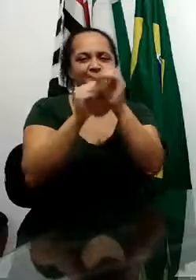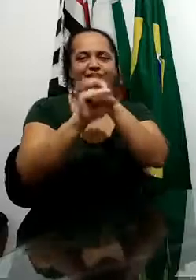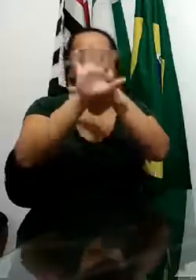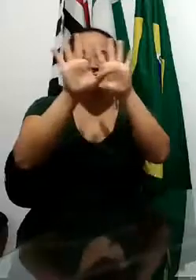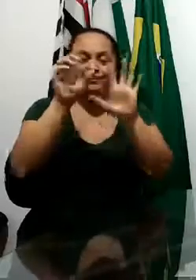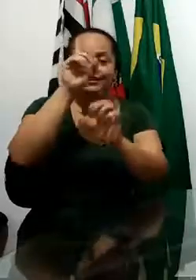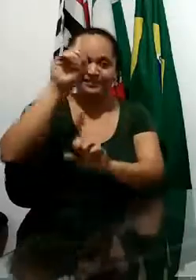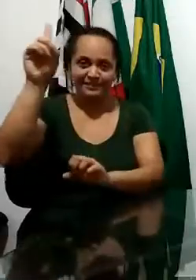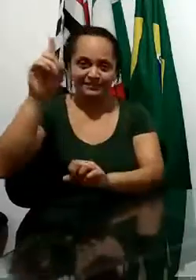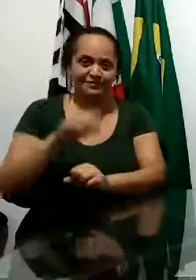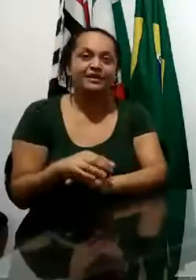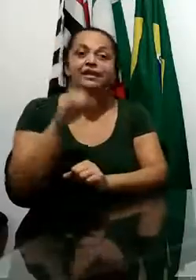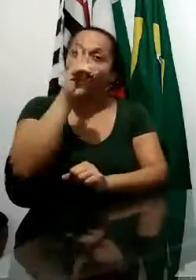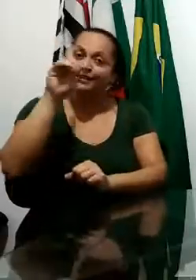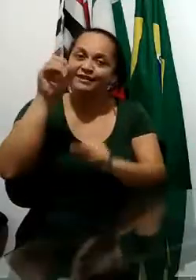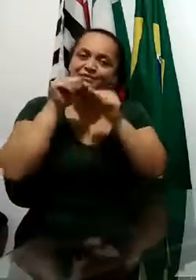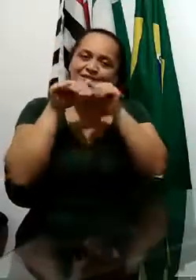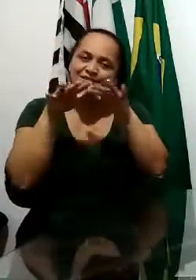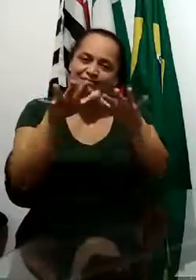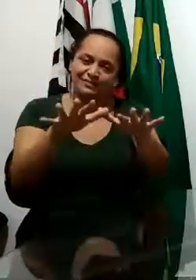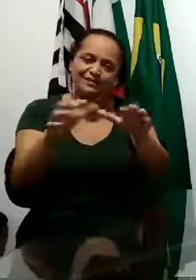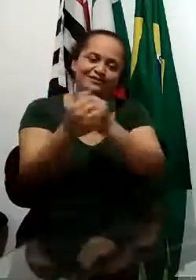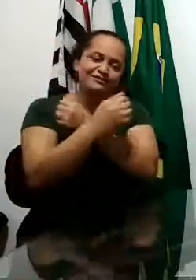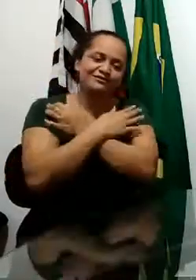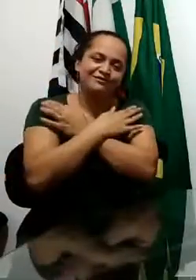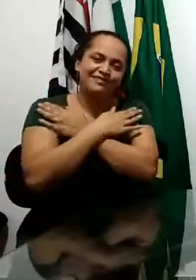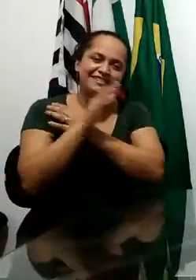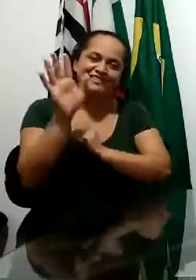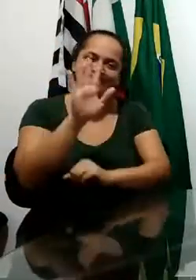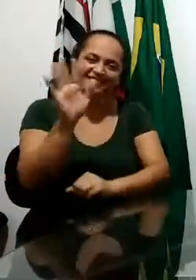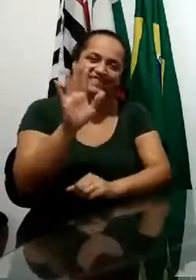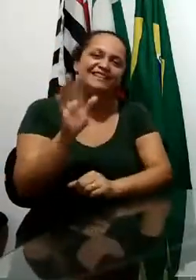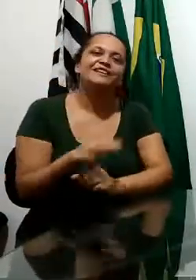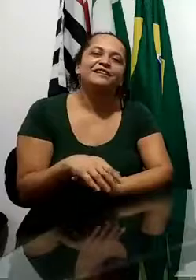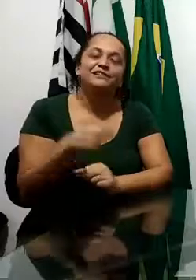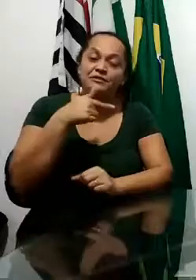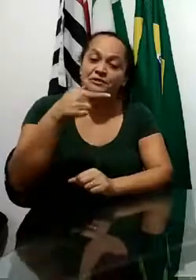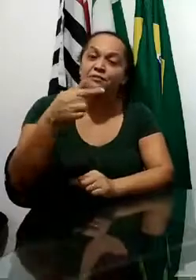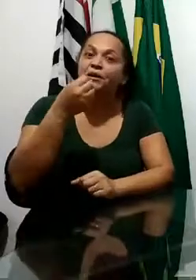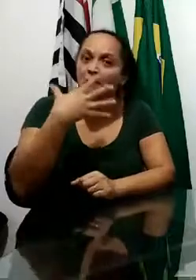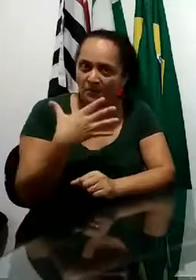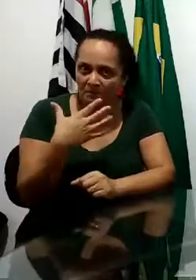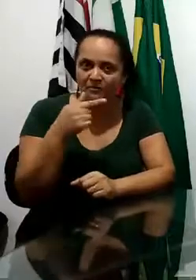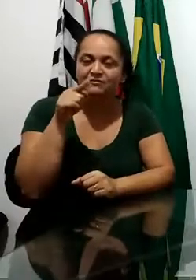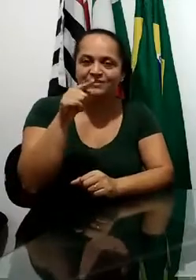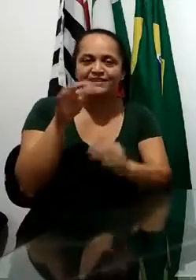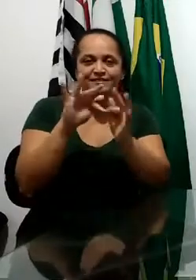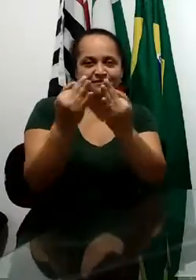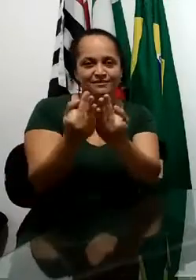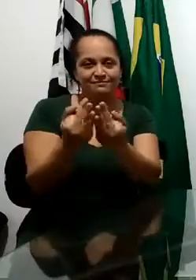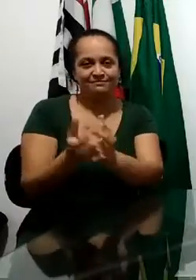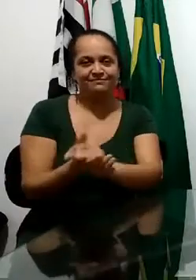Deus. Deus abençoe a todos os amados. Uma ótima semana para você e para sua família.